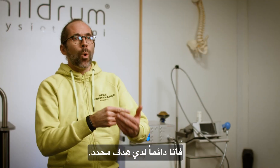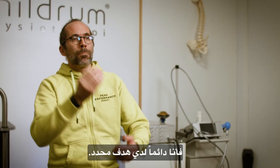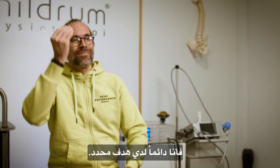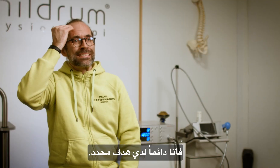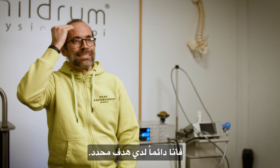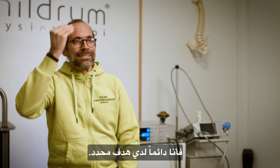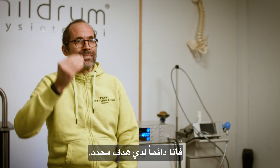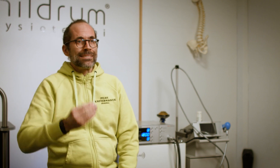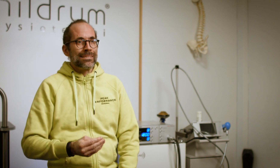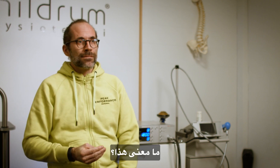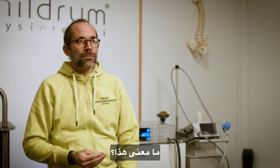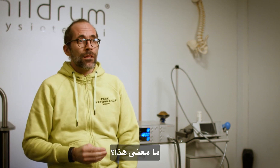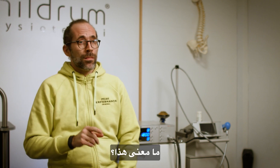أنا دائما لدي هدف محدد.